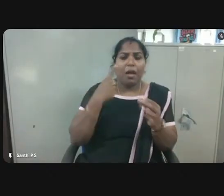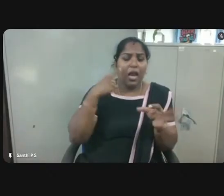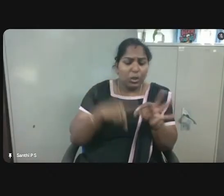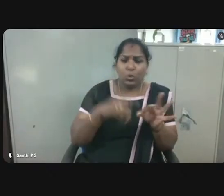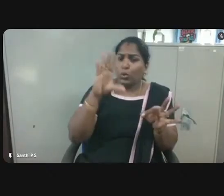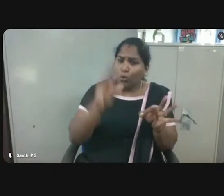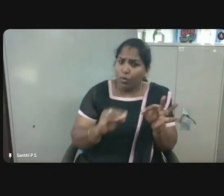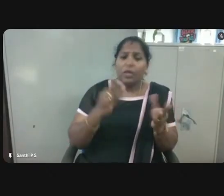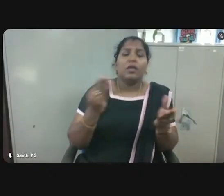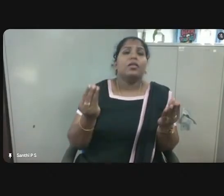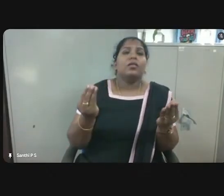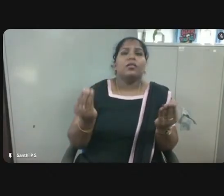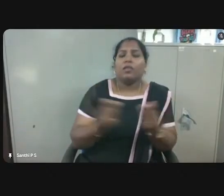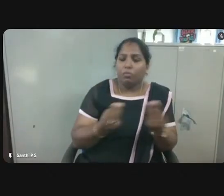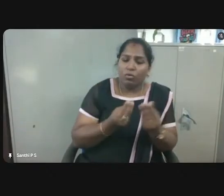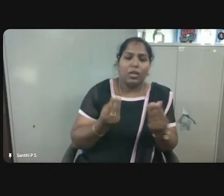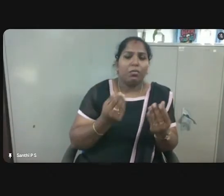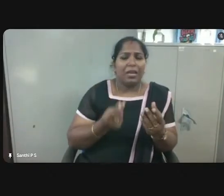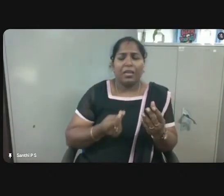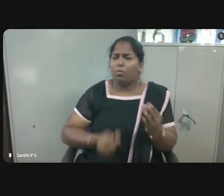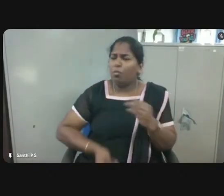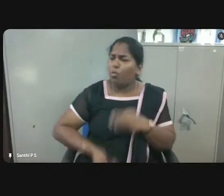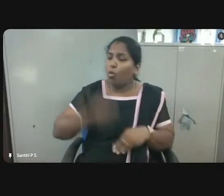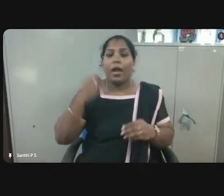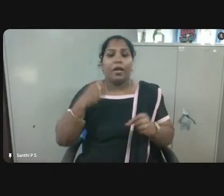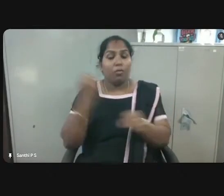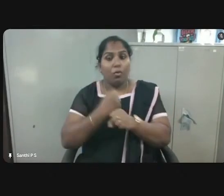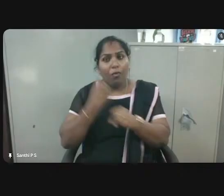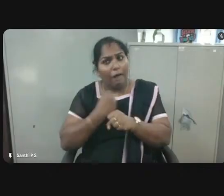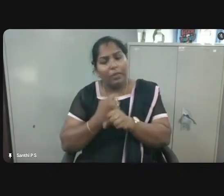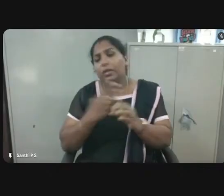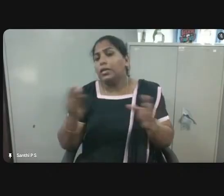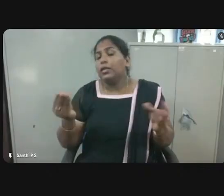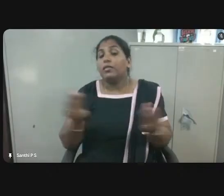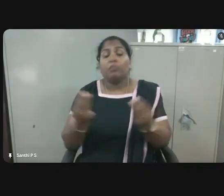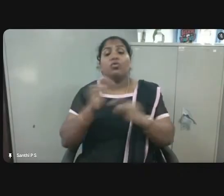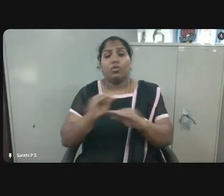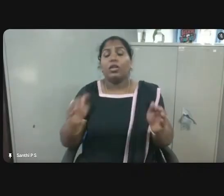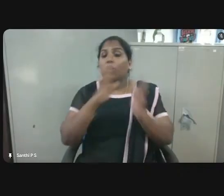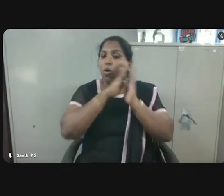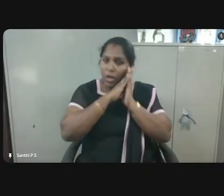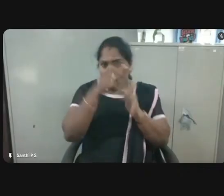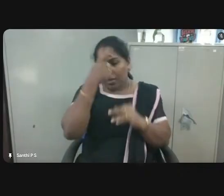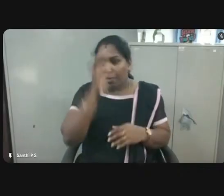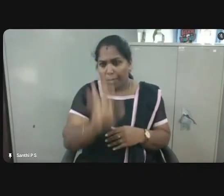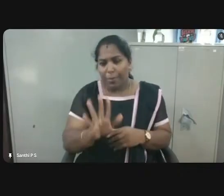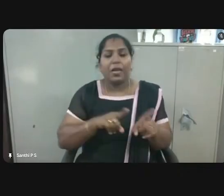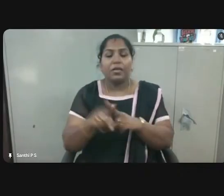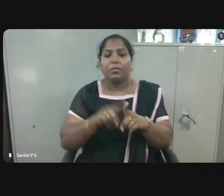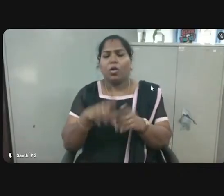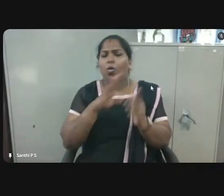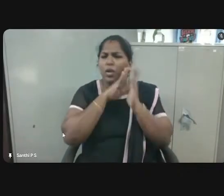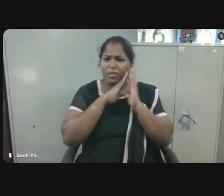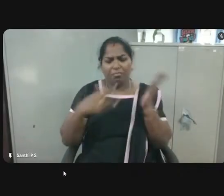വരിക, ഇതൊക്കെ ചില കുട്ടികൾ കാണാറുണ്ട്. പല കുട്ടികൾക്കും ഇതിന്റെ കൂടെ ഉറക്കത്തിന്റെ പ്രശ്നങ്ങൾ കാണാറുണ്ട്. കാരണം ഇവരുടെ ഉറക്കത്തിന്റെ